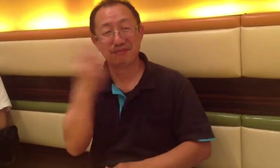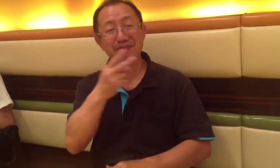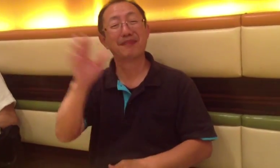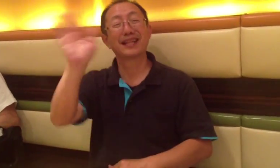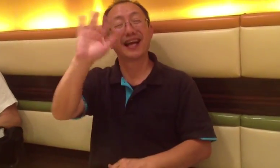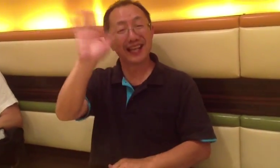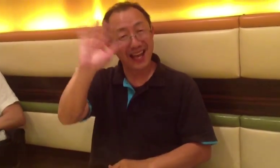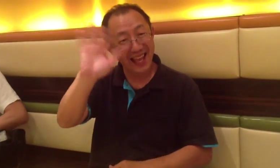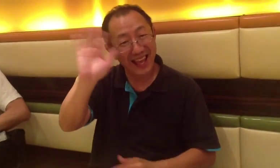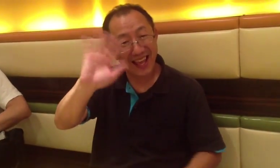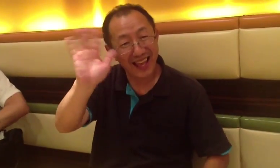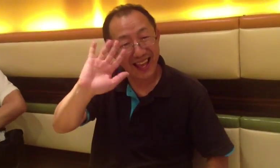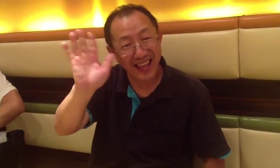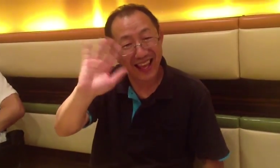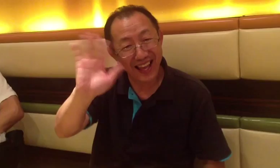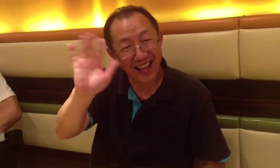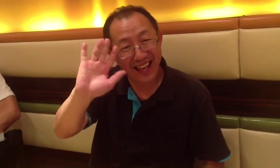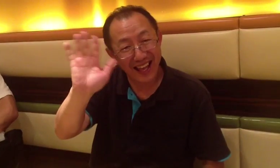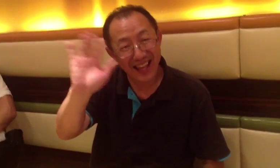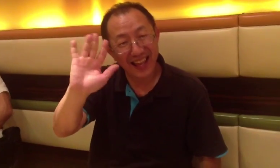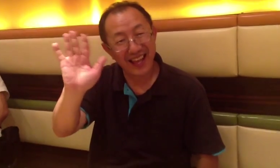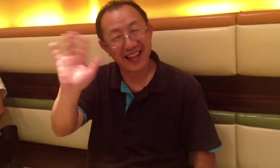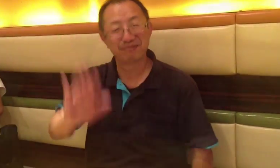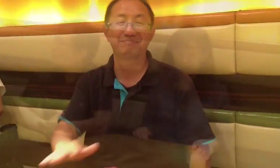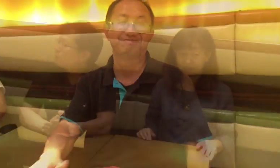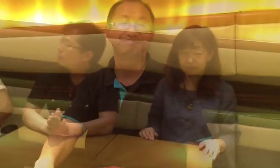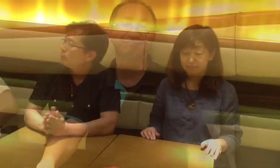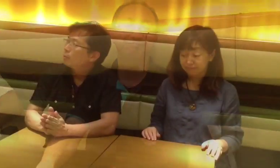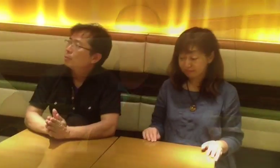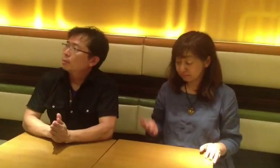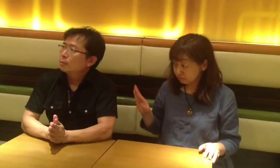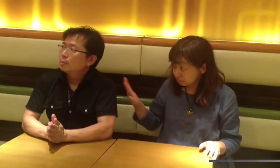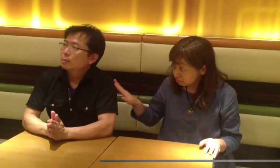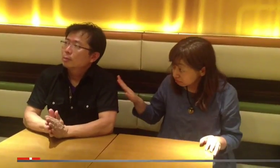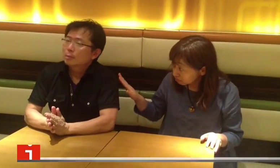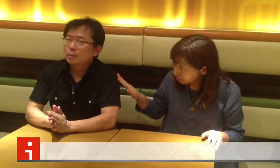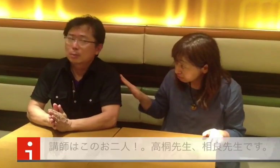癖だからしょうがないんだよ。作らなきゃいらんないんだよ。それでずっと。